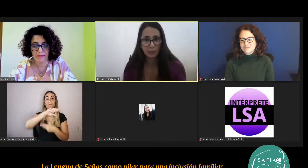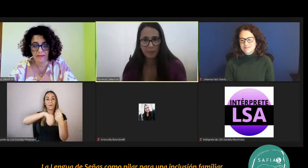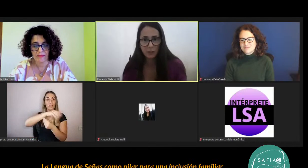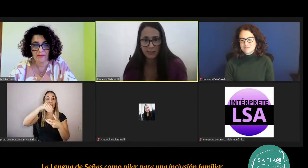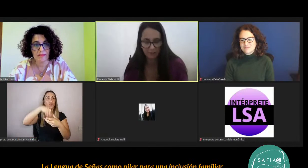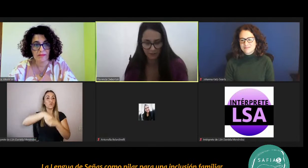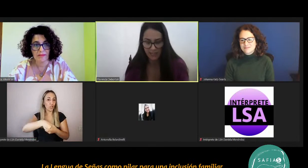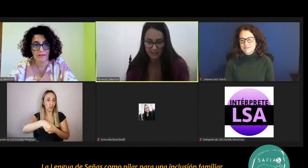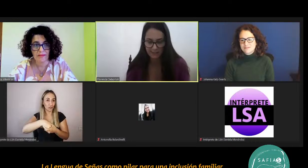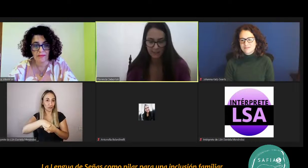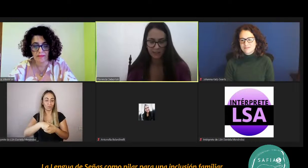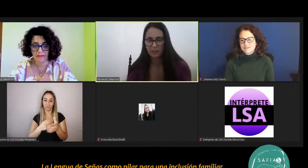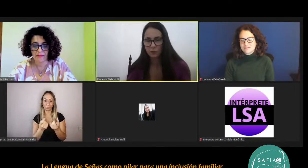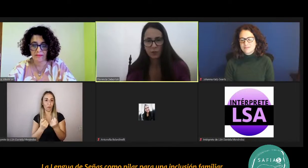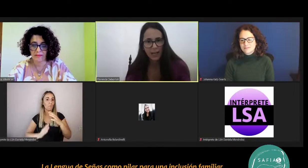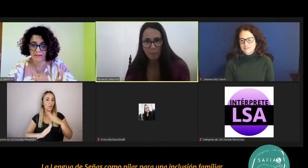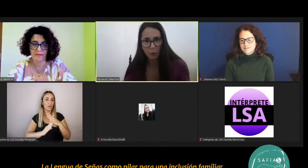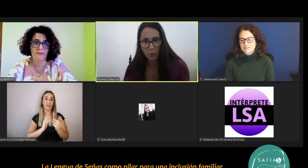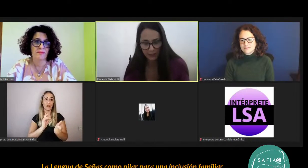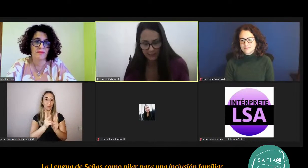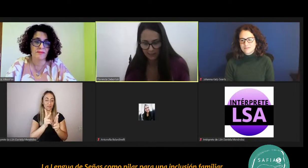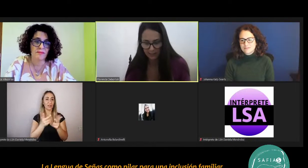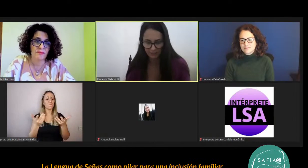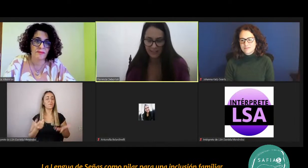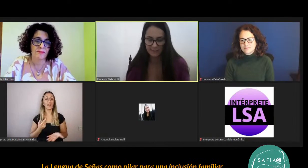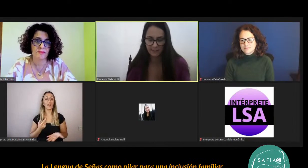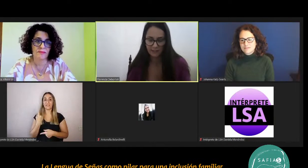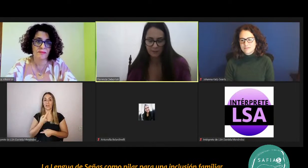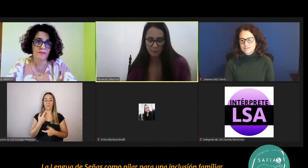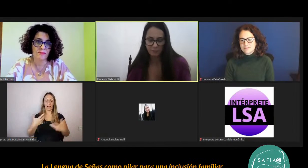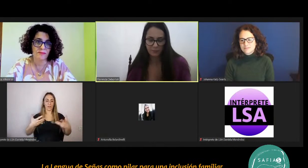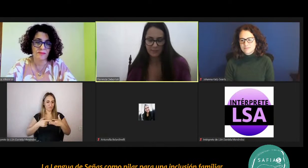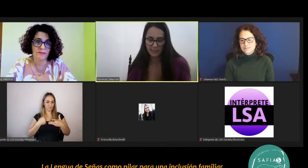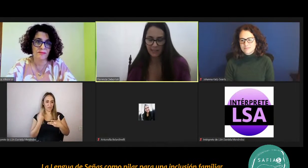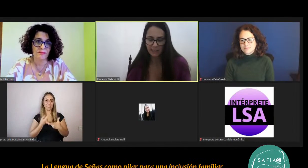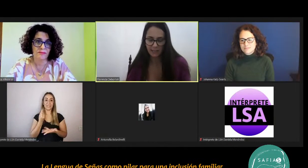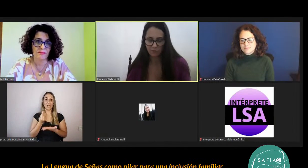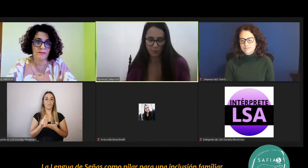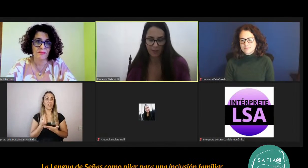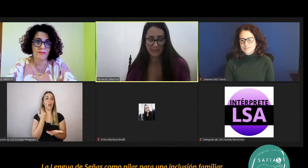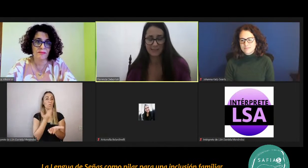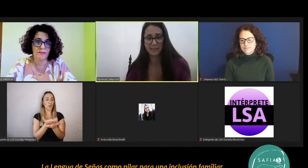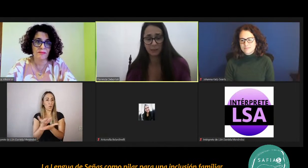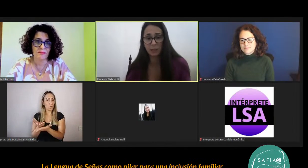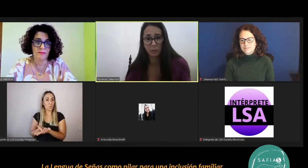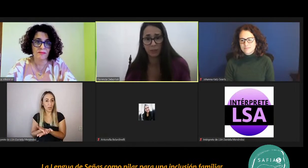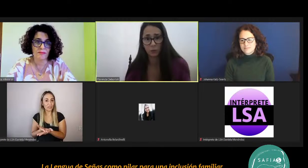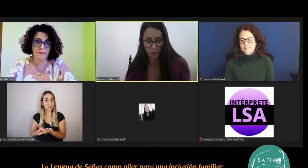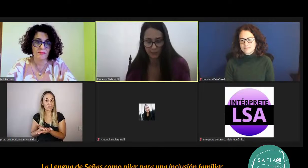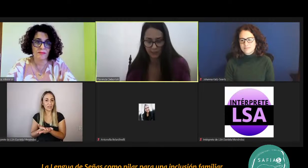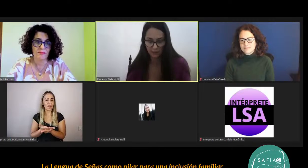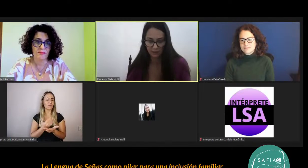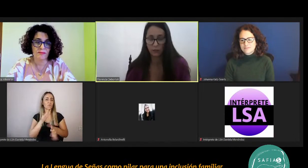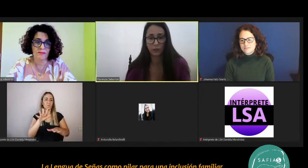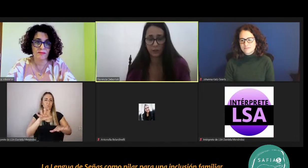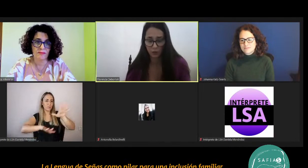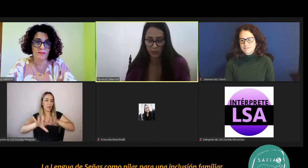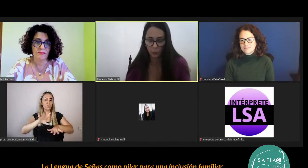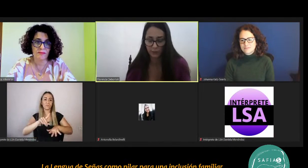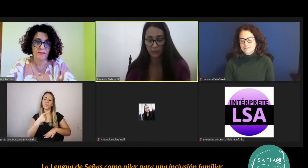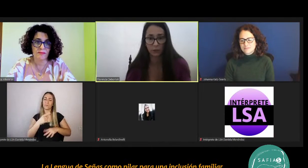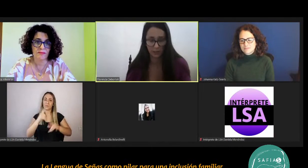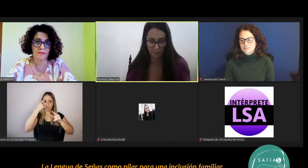los espacios desafías, todas las propuestas desafías se dan de forma accesible y respetuosa de los